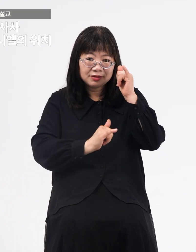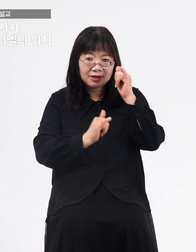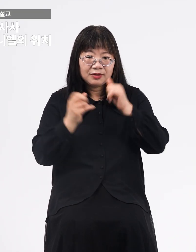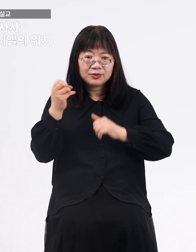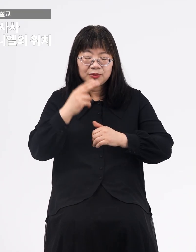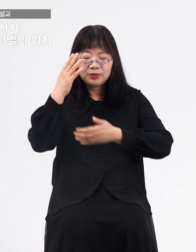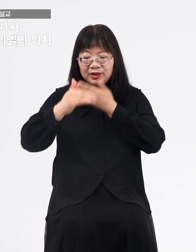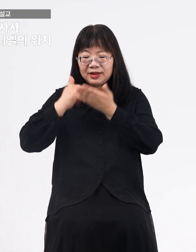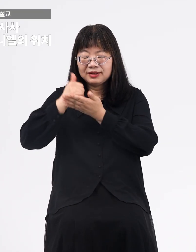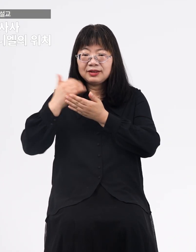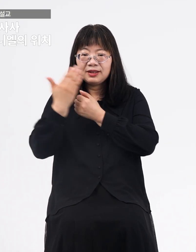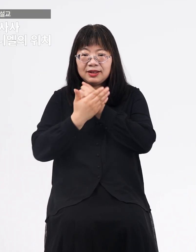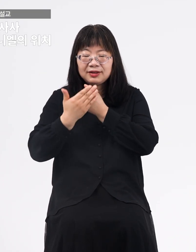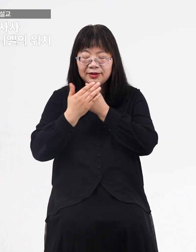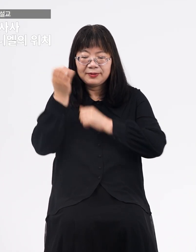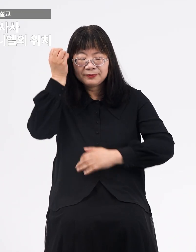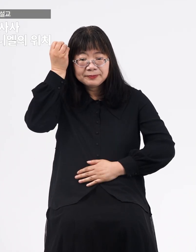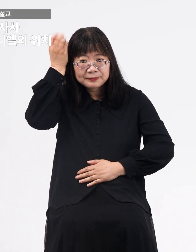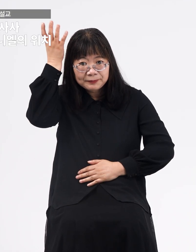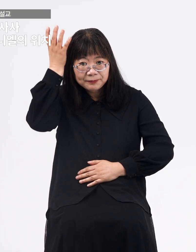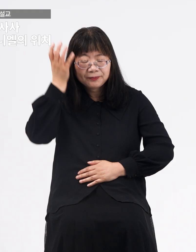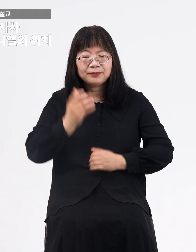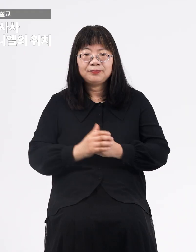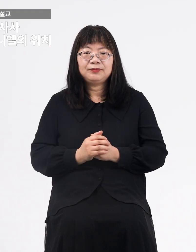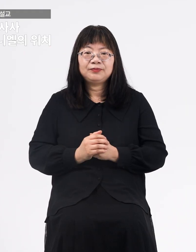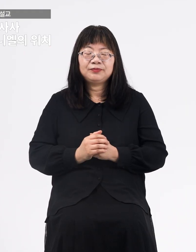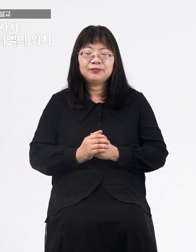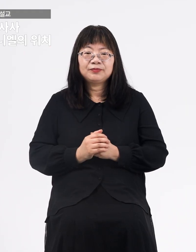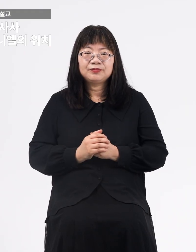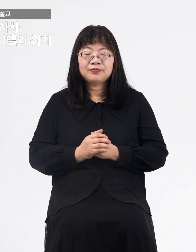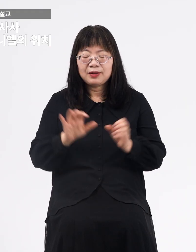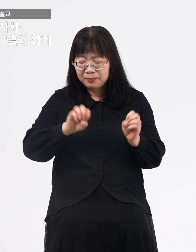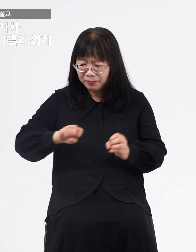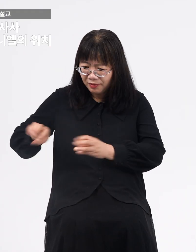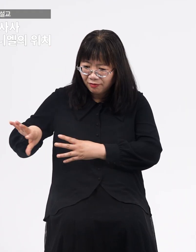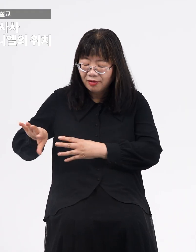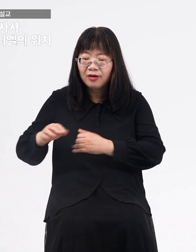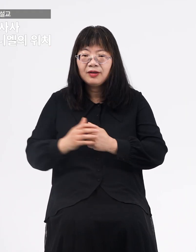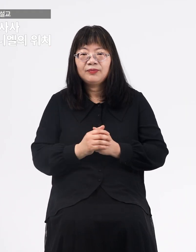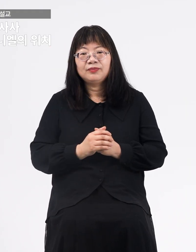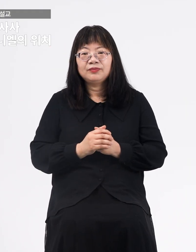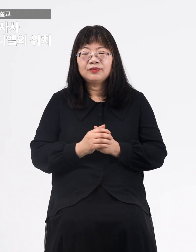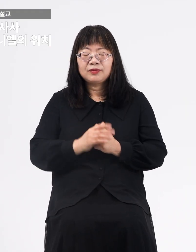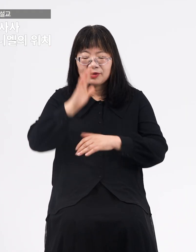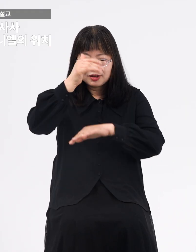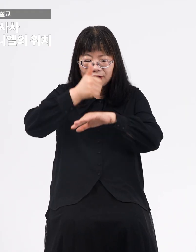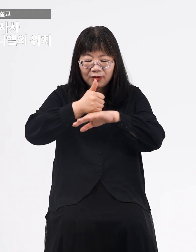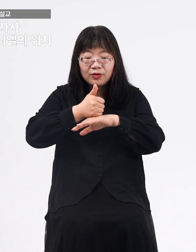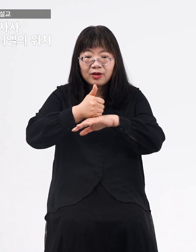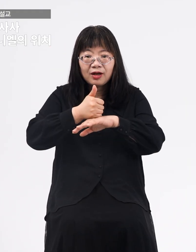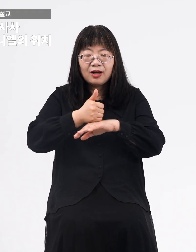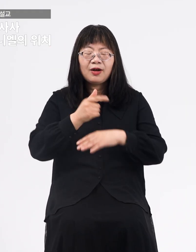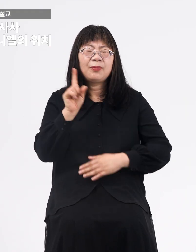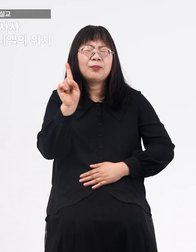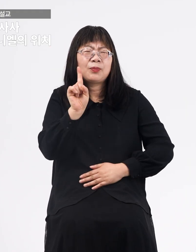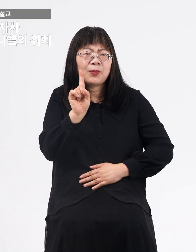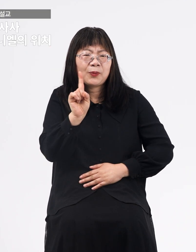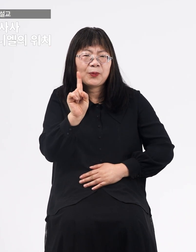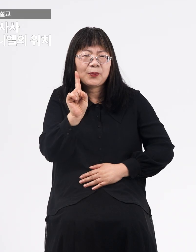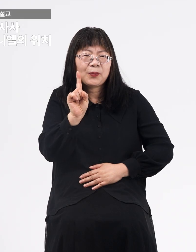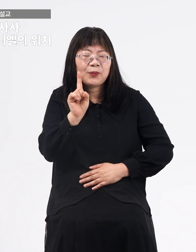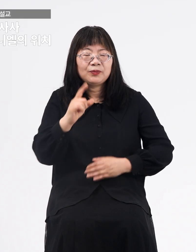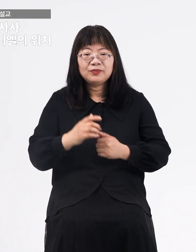또는 하나님의 은혜를 잃어버리면, 아니 버리게 되면 어떤 결과를 맞게